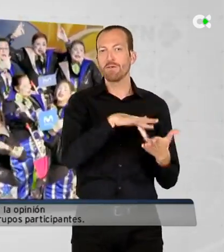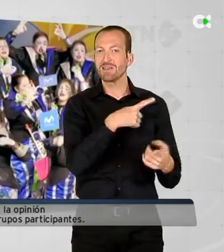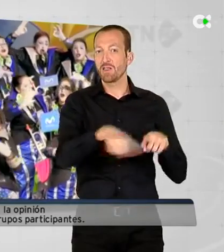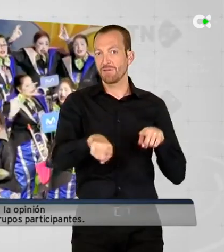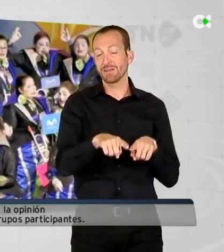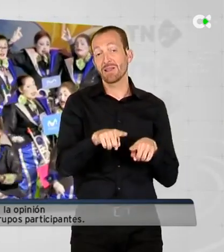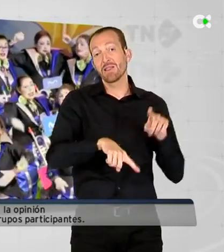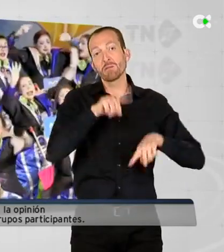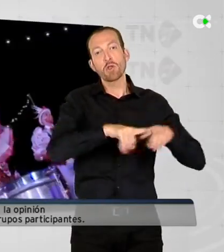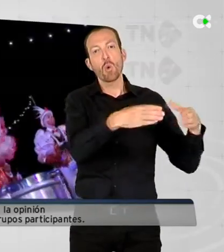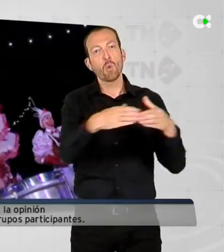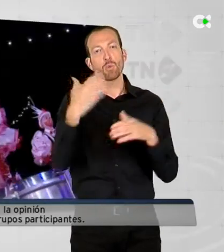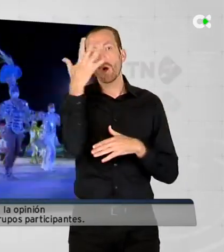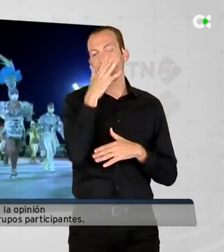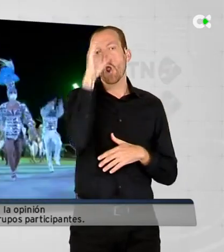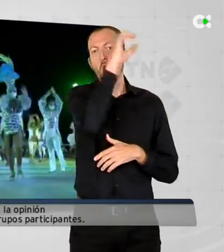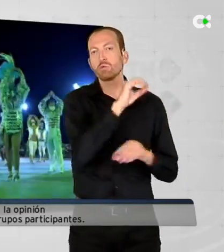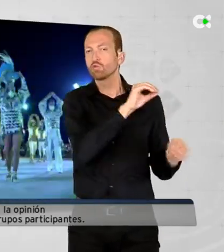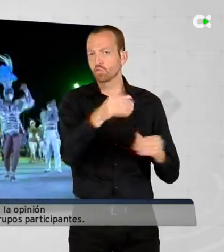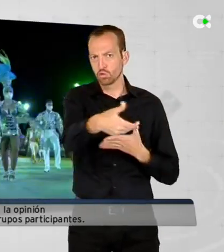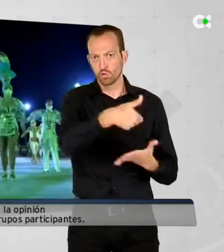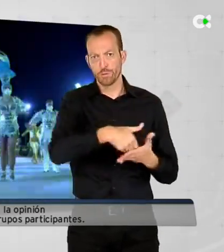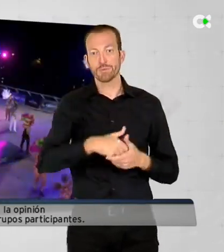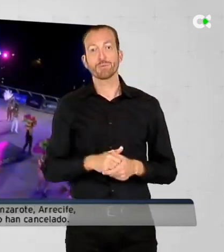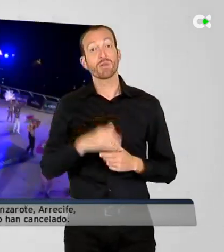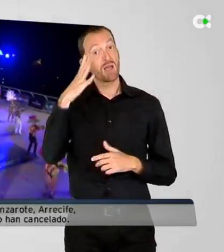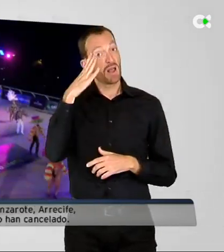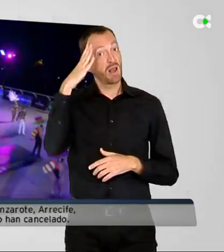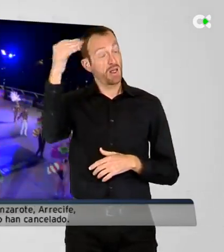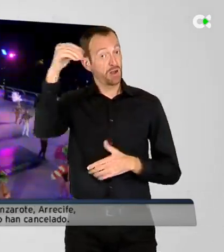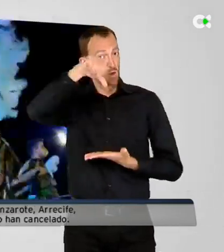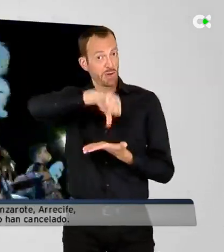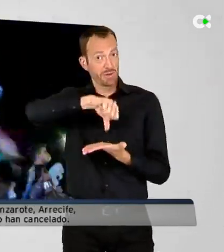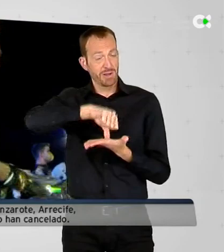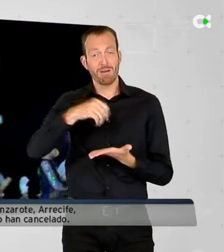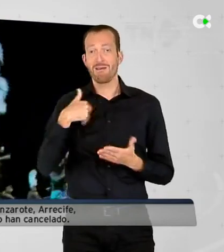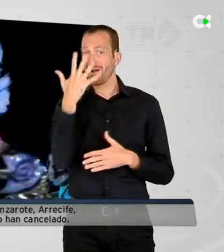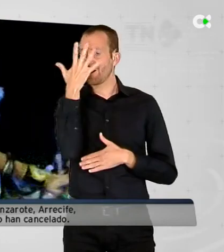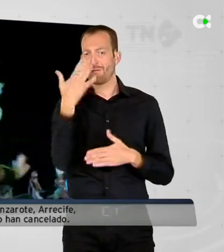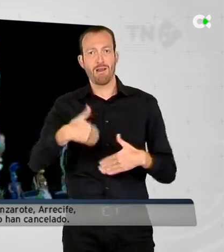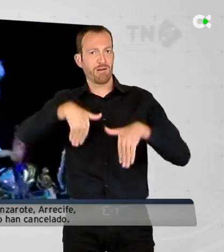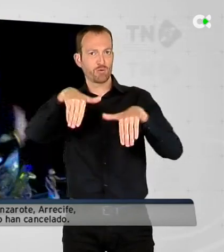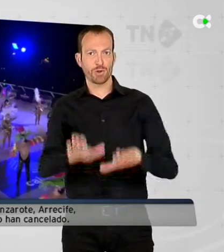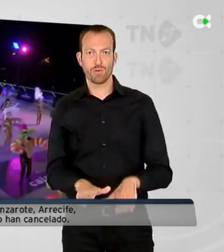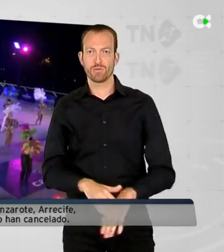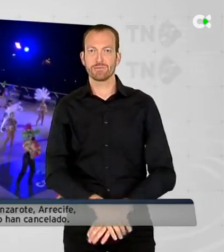muy en cuenta la opinión de los grupos participantes en Lanzarote Arrecife ya lo ha cancelado